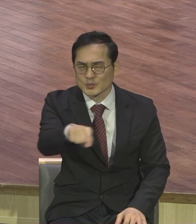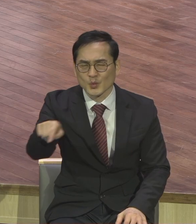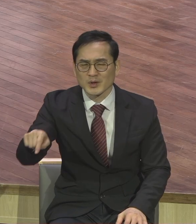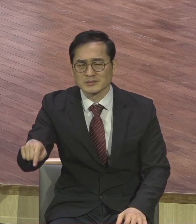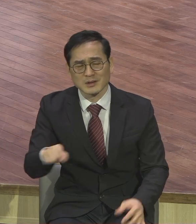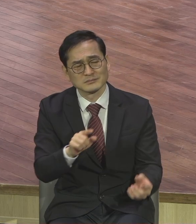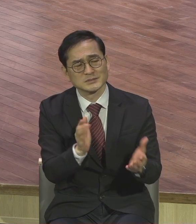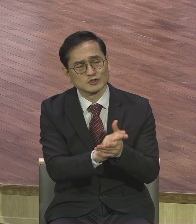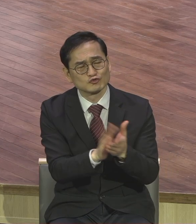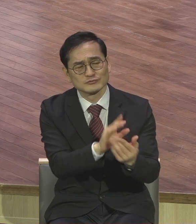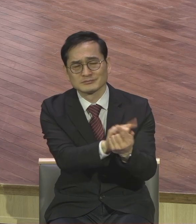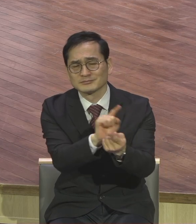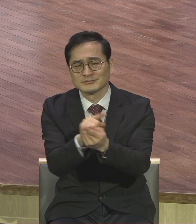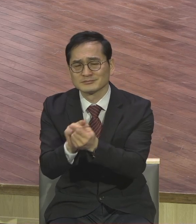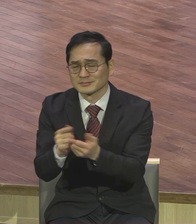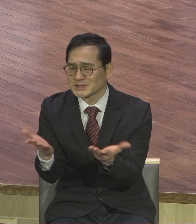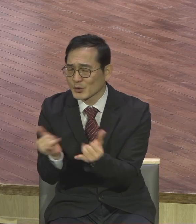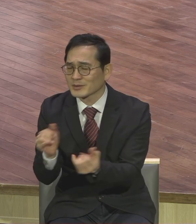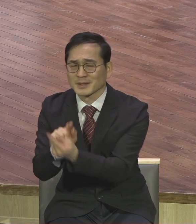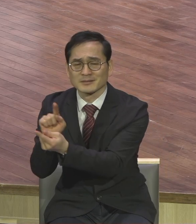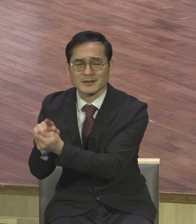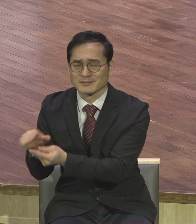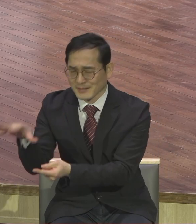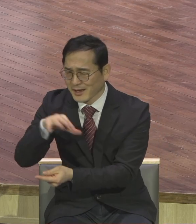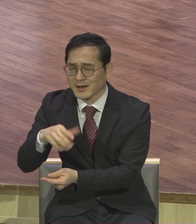삶을 살아보라라는 말씀이에요.